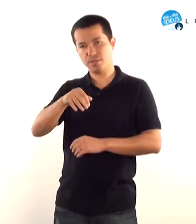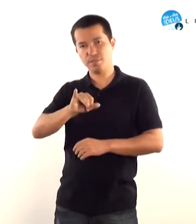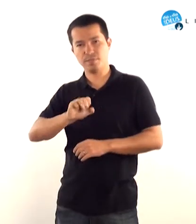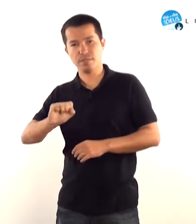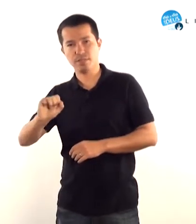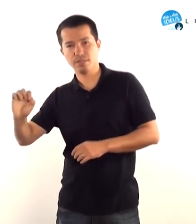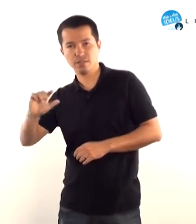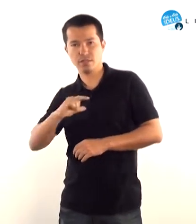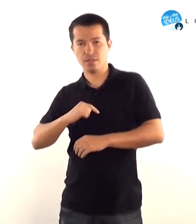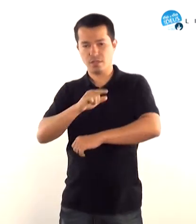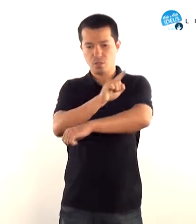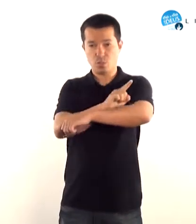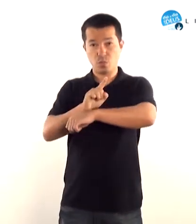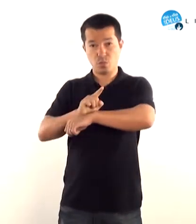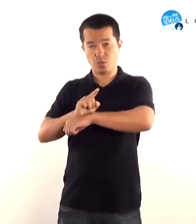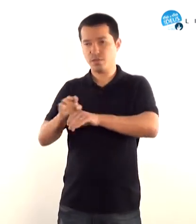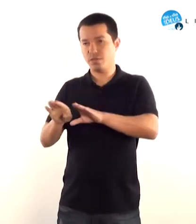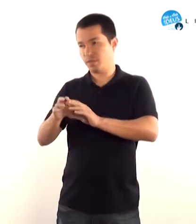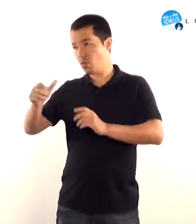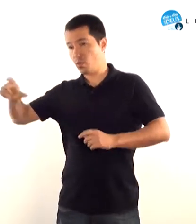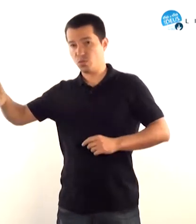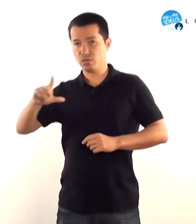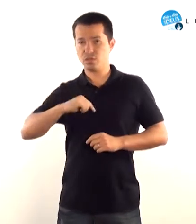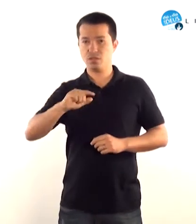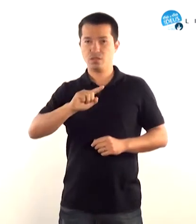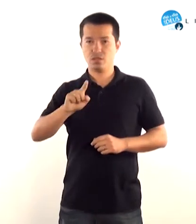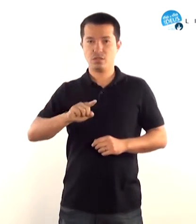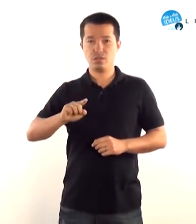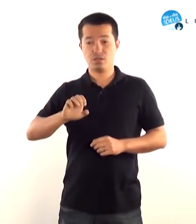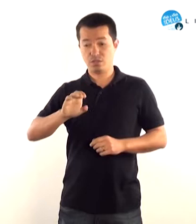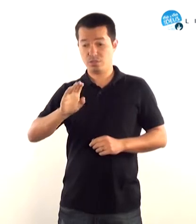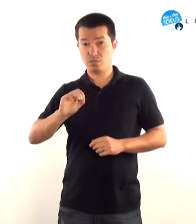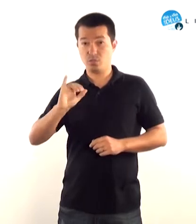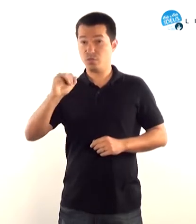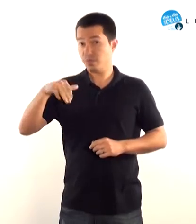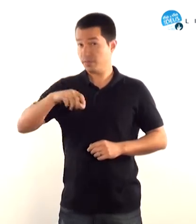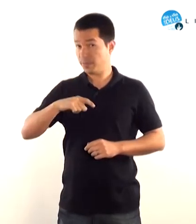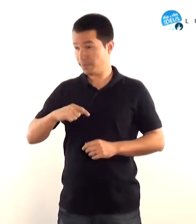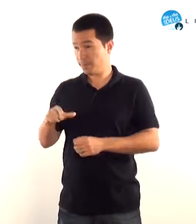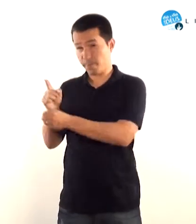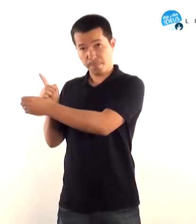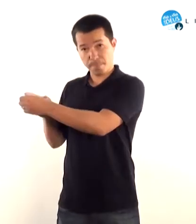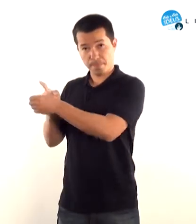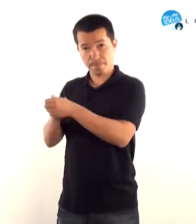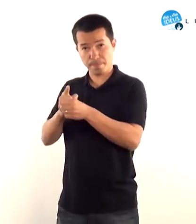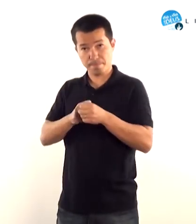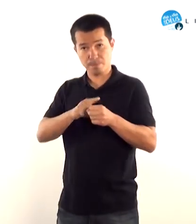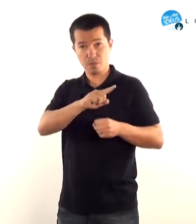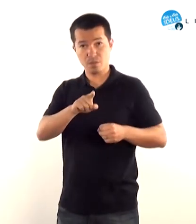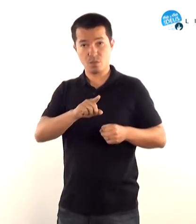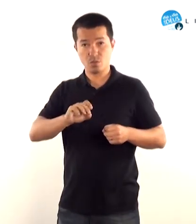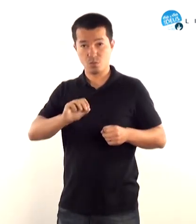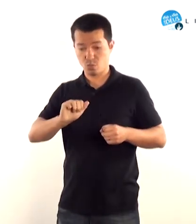Admá, Semeber de Zeboim, e contra o rei de Bela, cidade que também se chamava